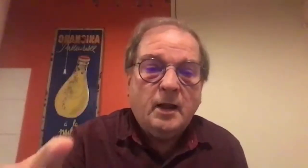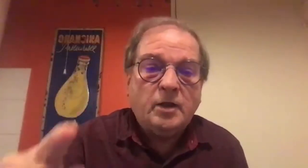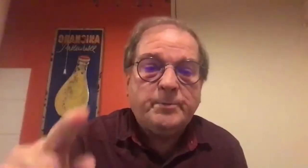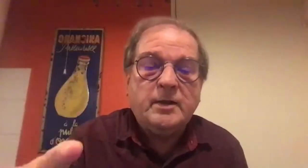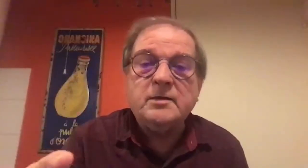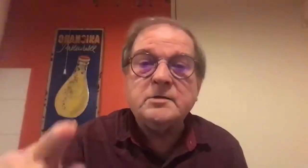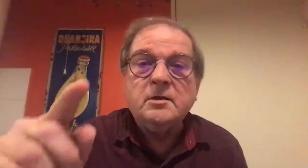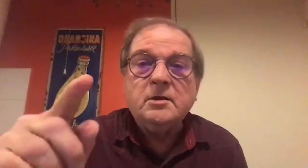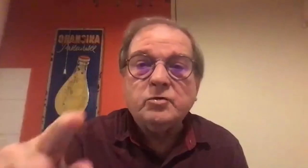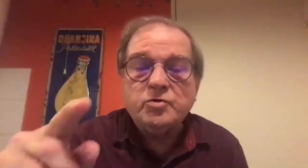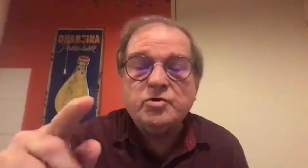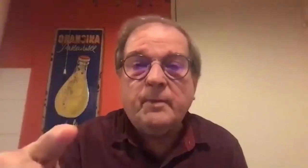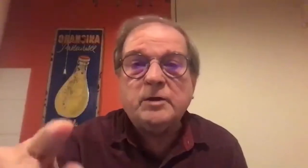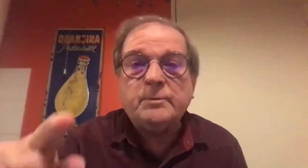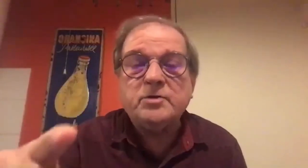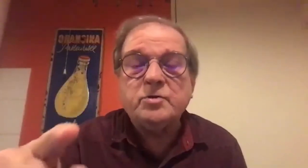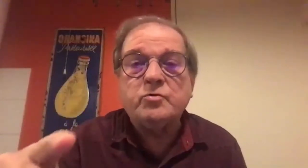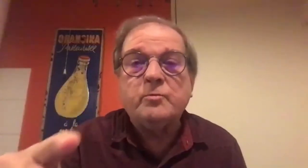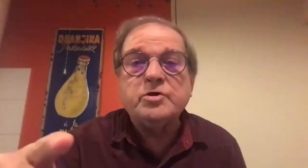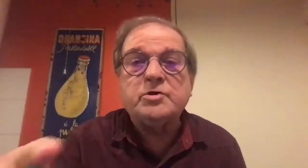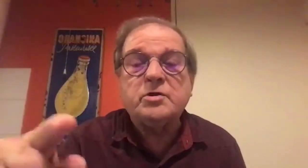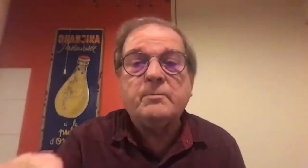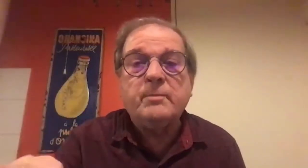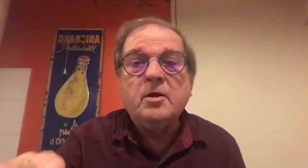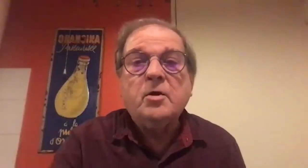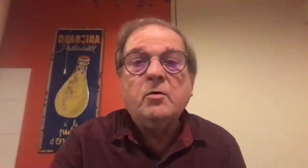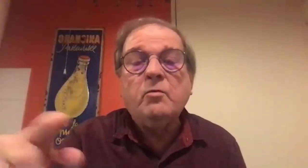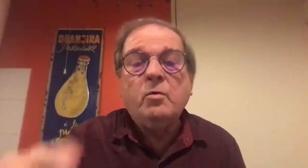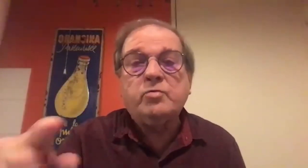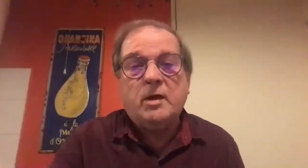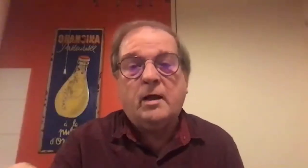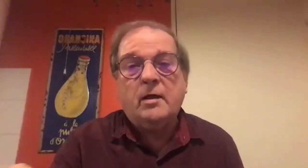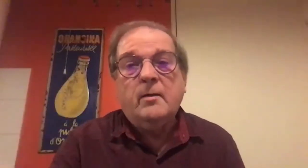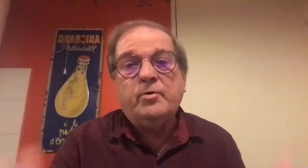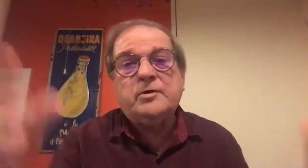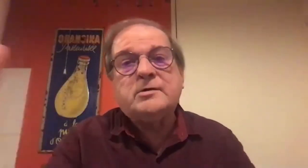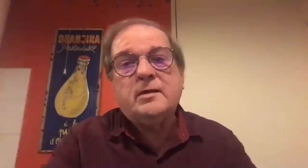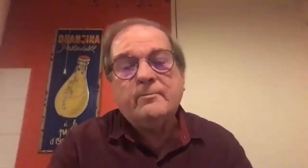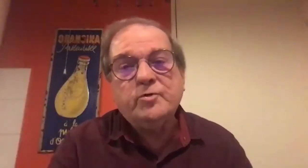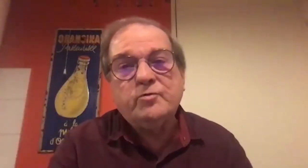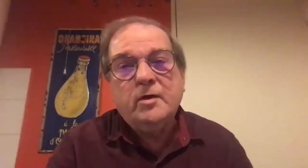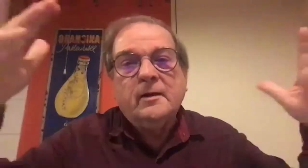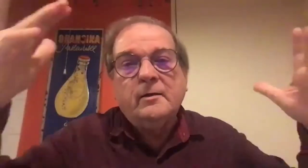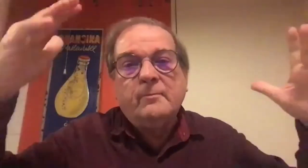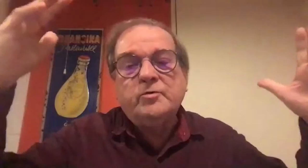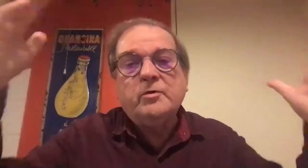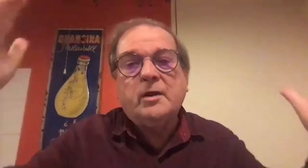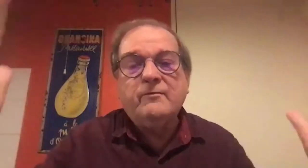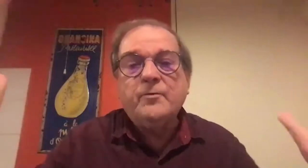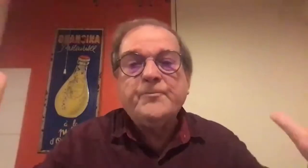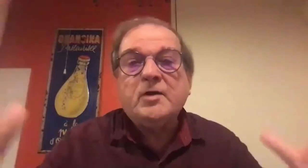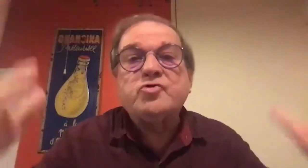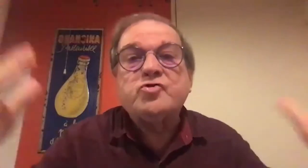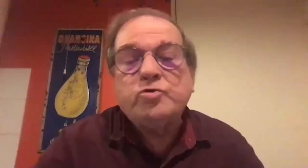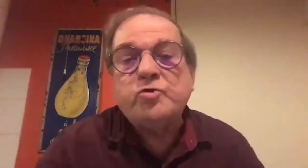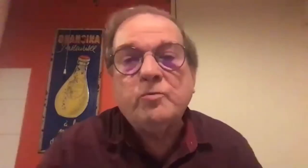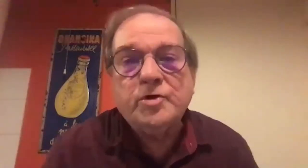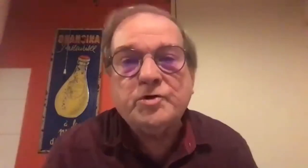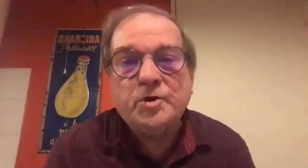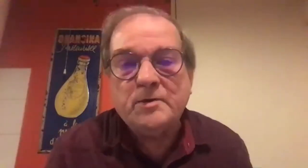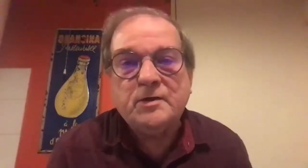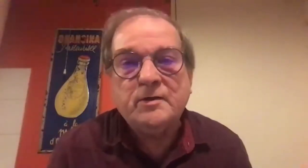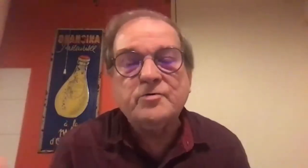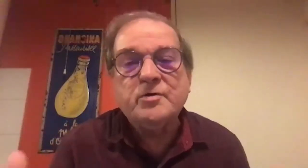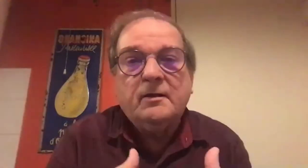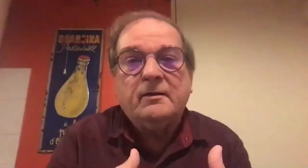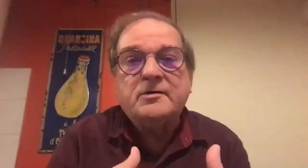estudar a experiência dos demais partidos comunistas também com outro olhar, porque seria muito, muito incrível que só os